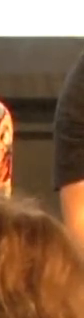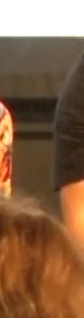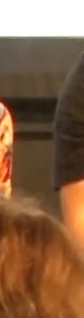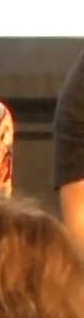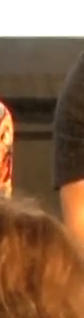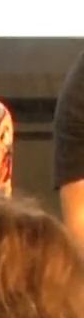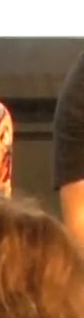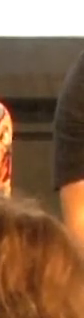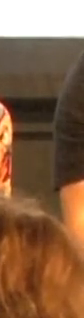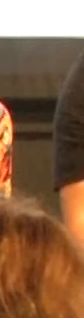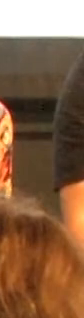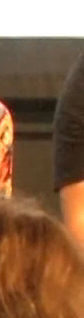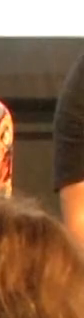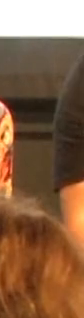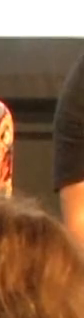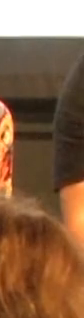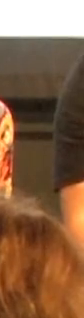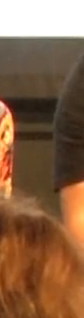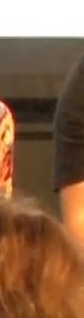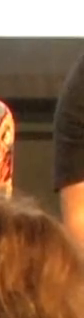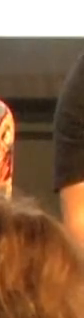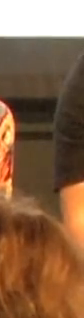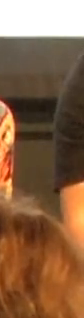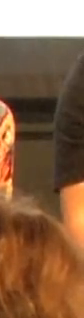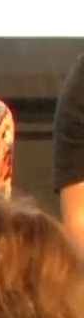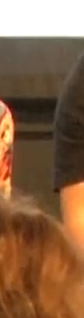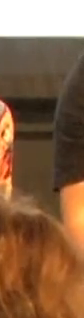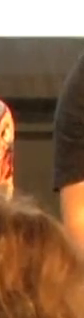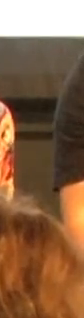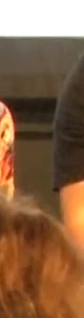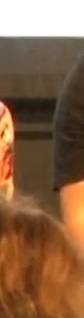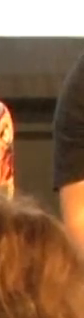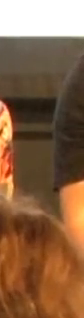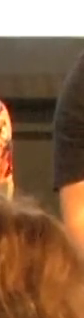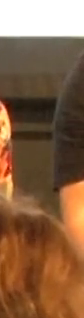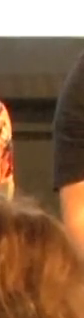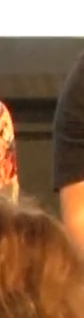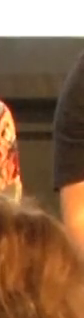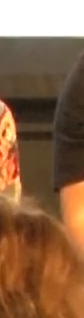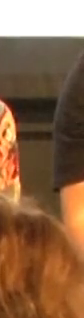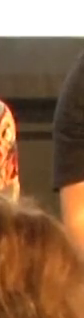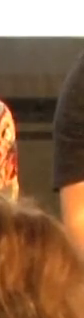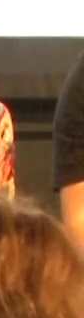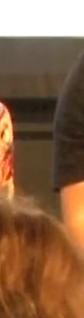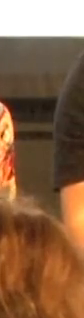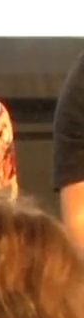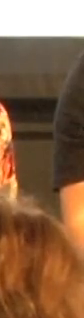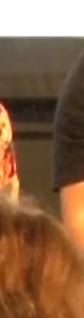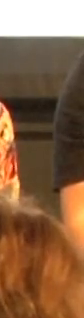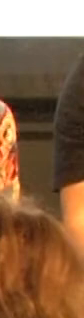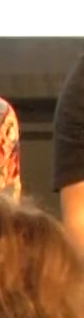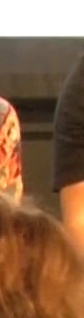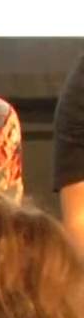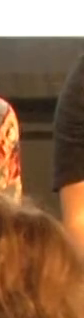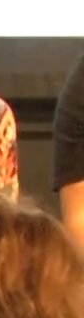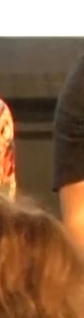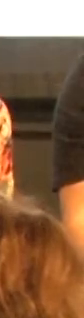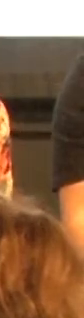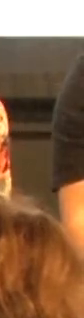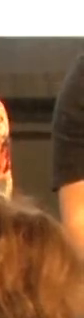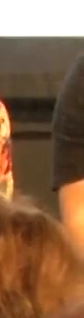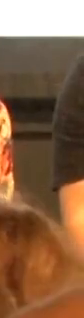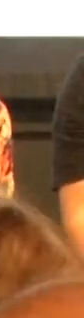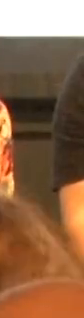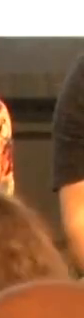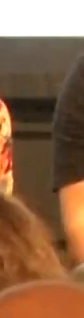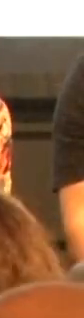Áustria, Índia, Portugal, Alemanha e Costa Rica. No Brasil temos todas as regiões. Capítulos de Alagoas, Laís escreveu,